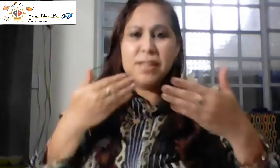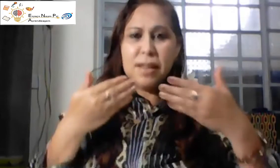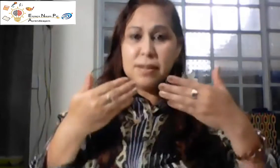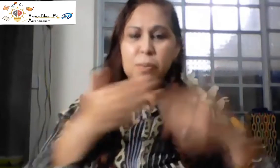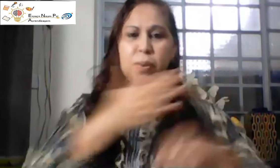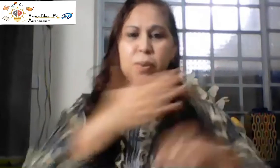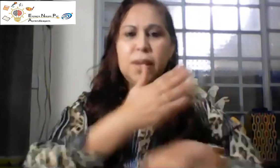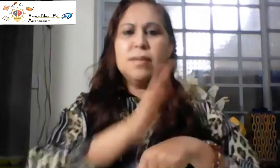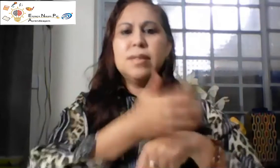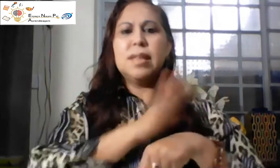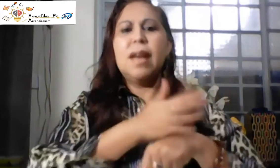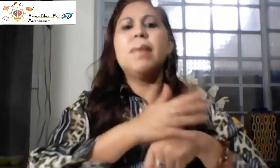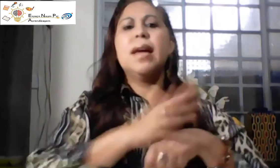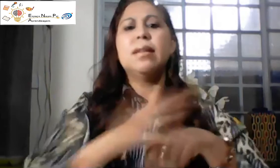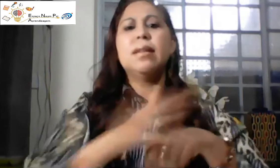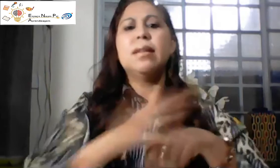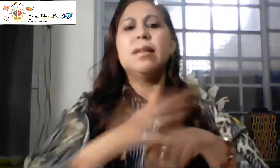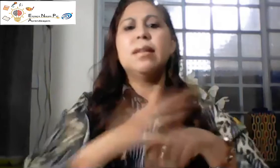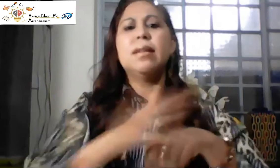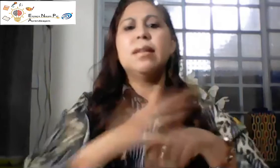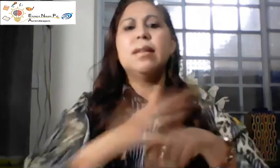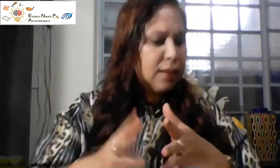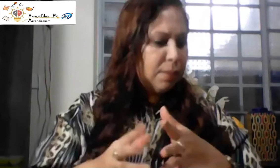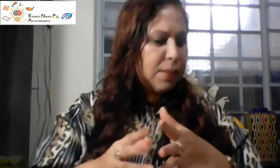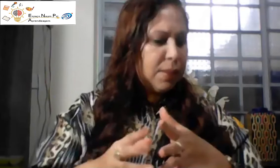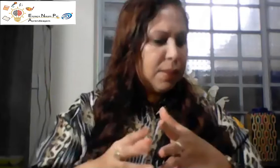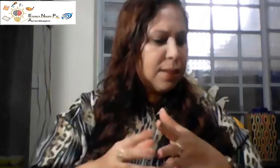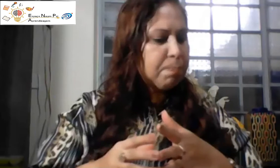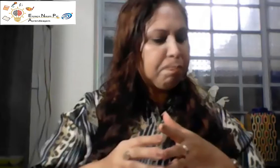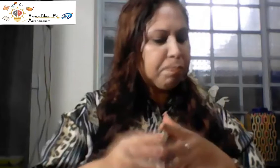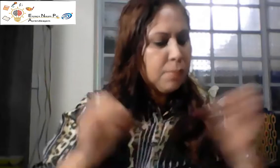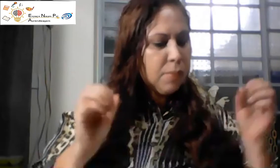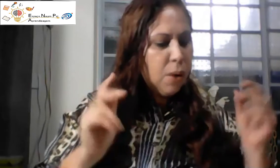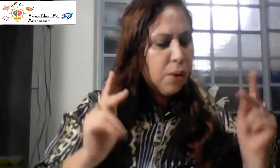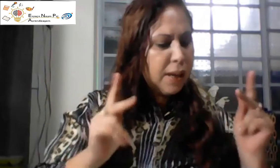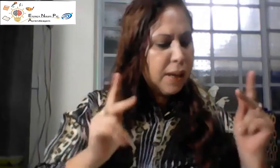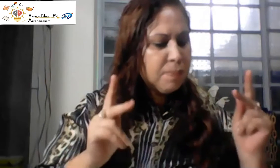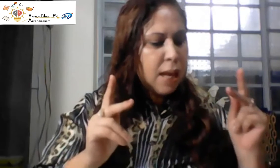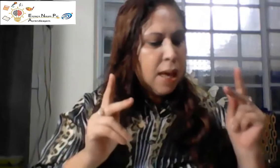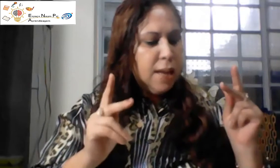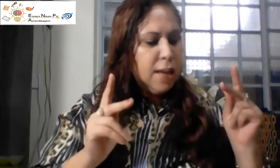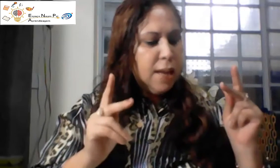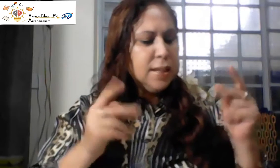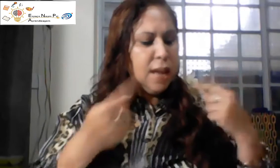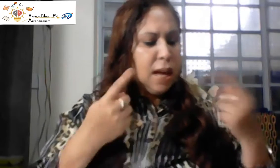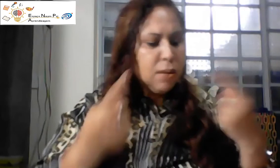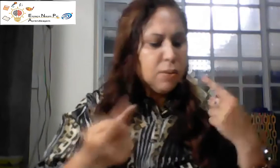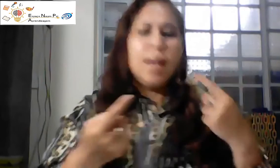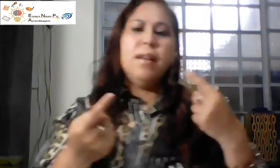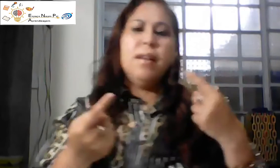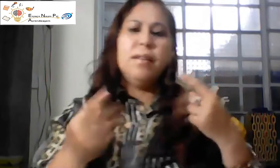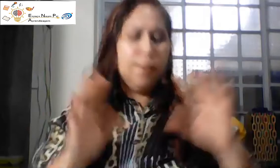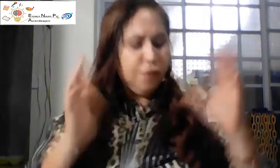uma conversação, porque isso sim é a prática da Libras. Ok? Esse